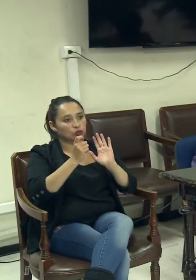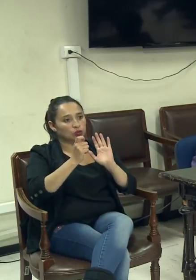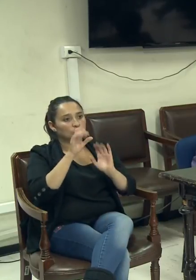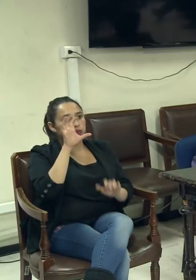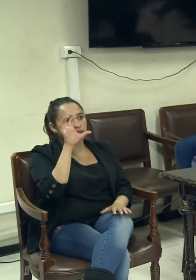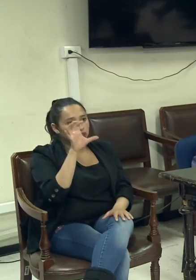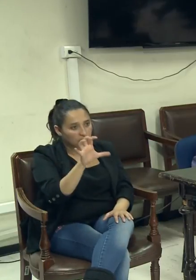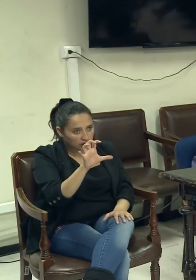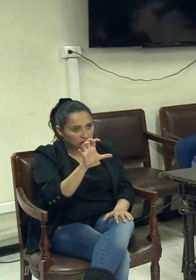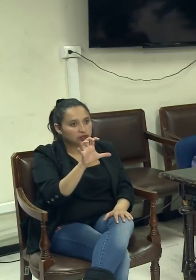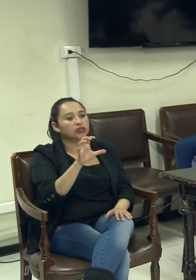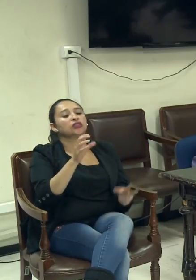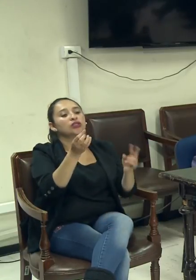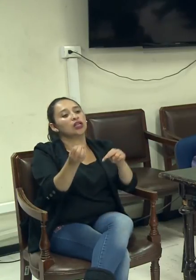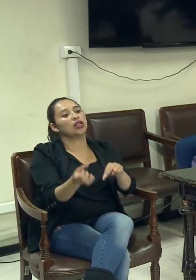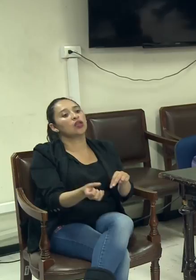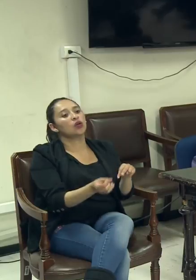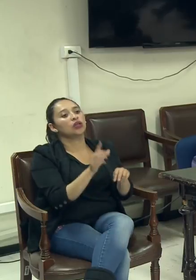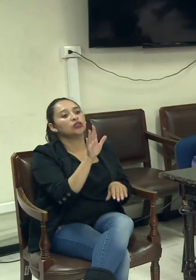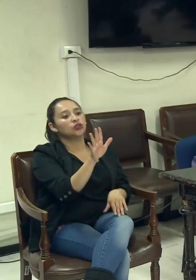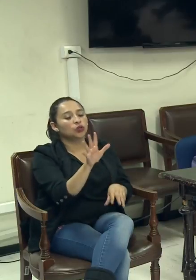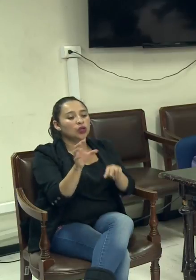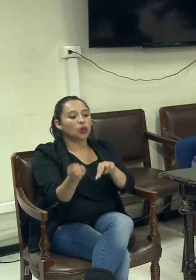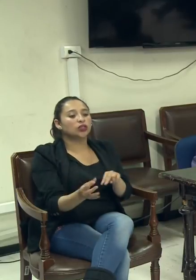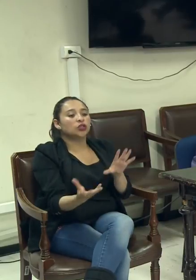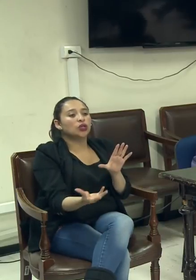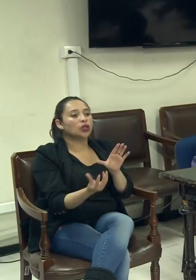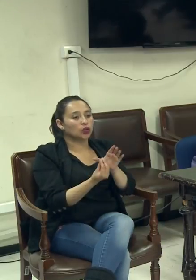la educación se llamó educación inclusiva.